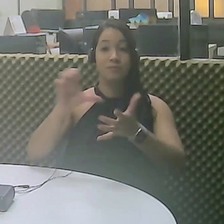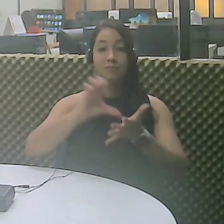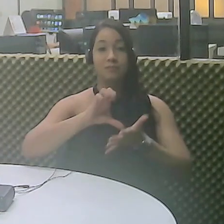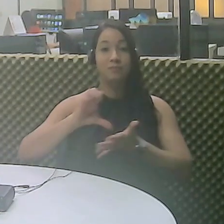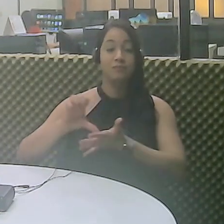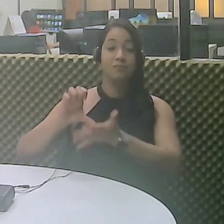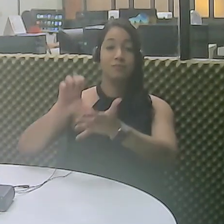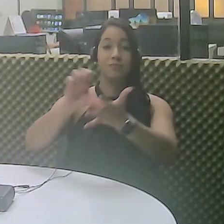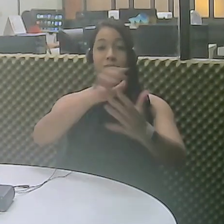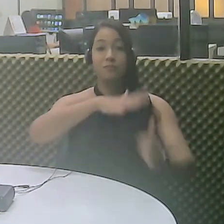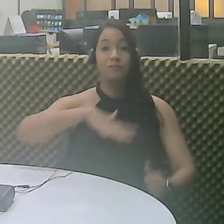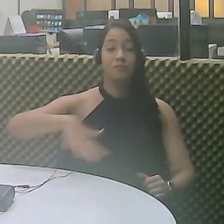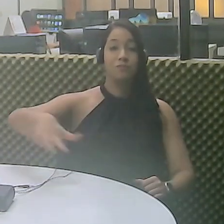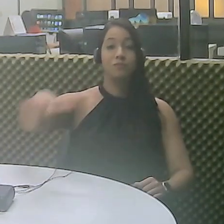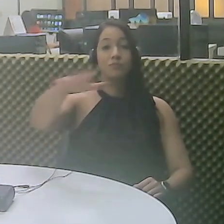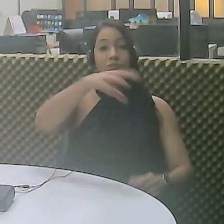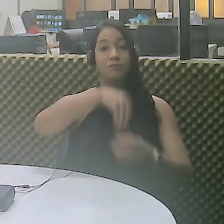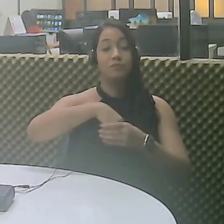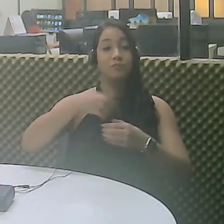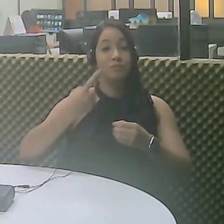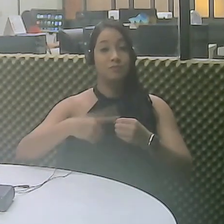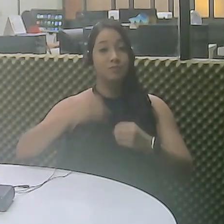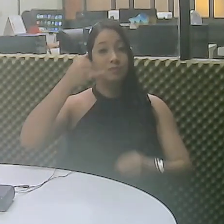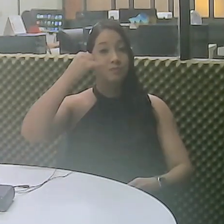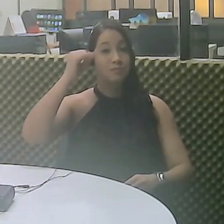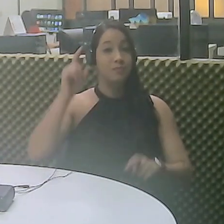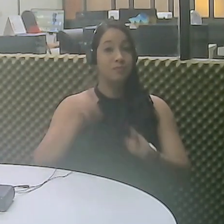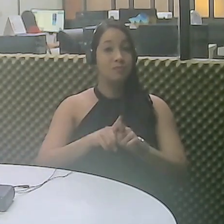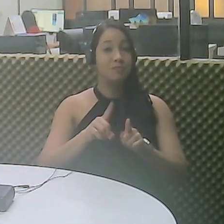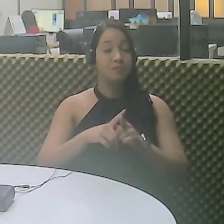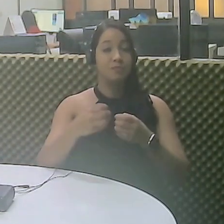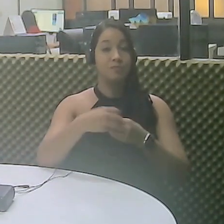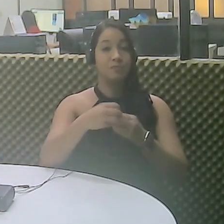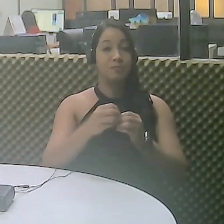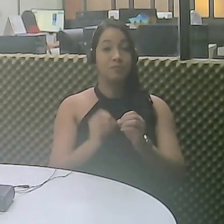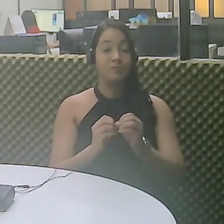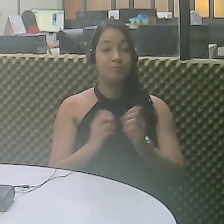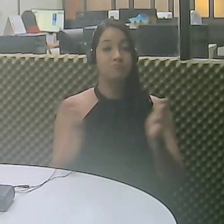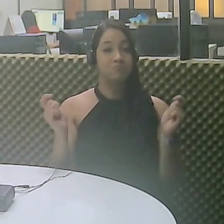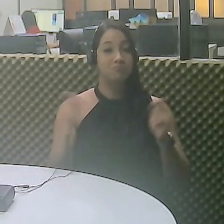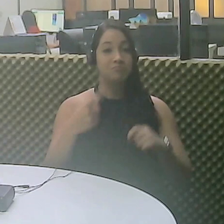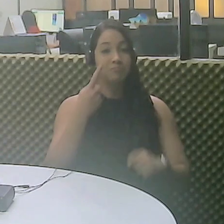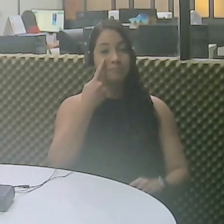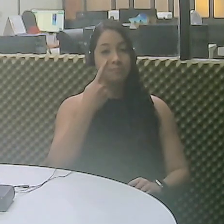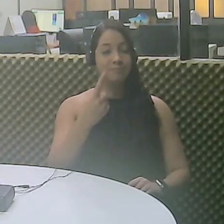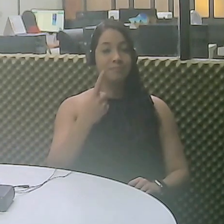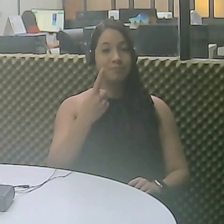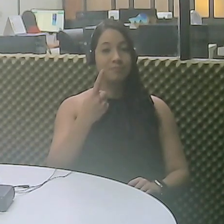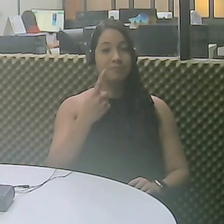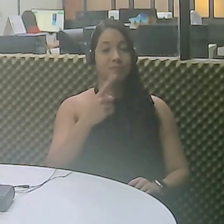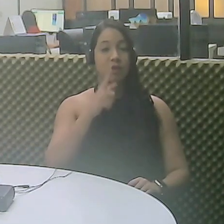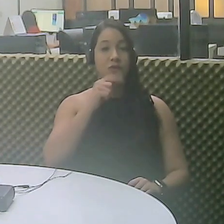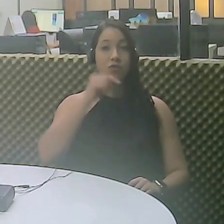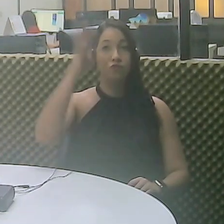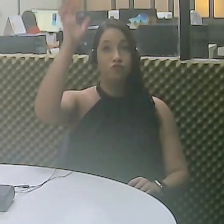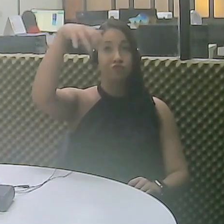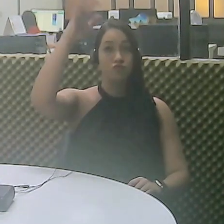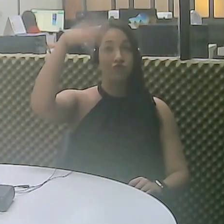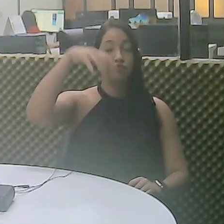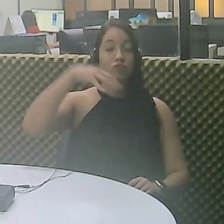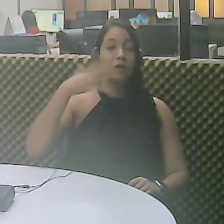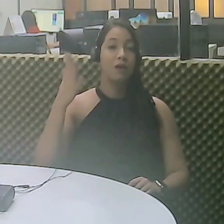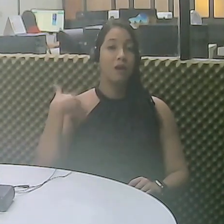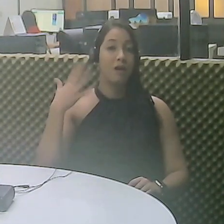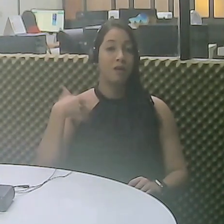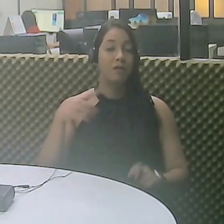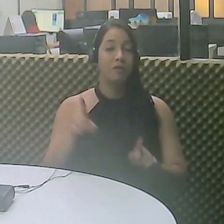meteorológicas espalhadas nas áreas urbana, rural e de distritos. É possível conferir índices pluviométricos, temperatura